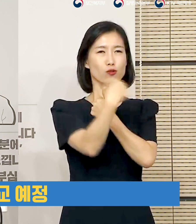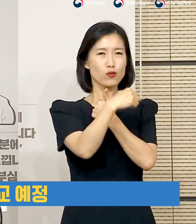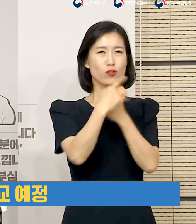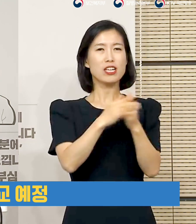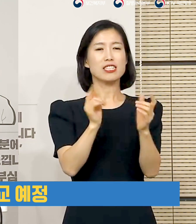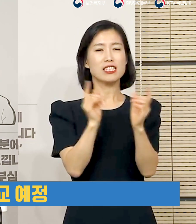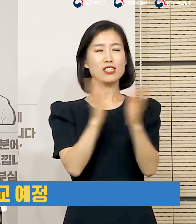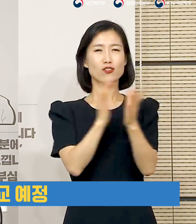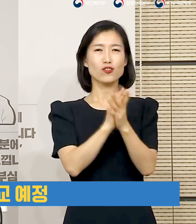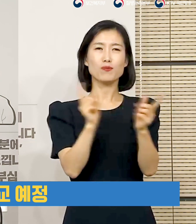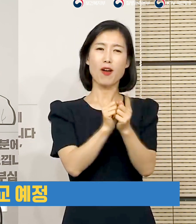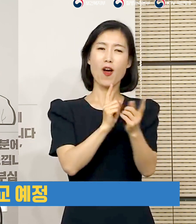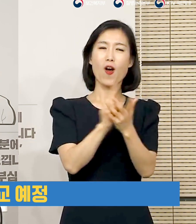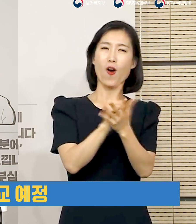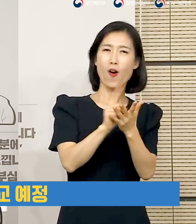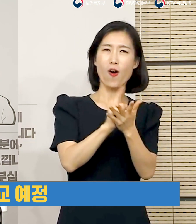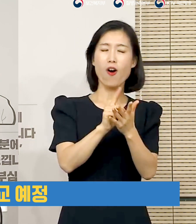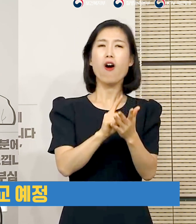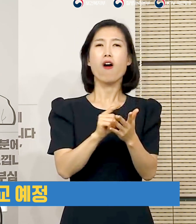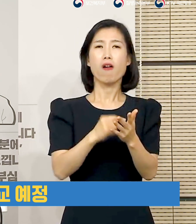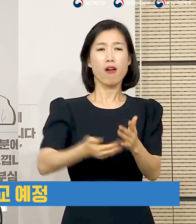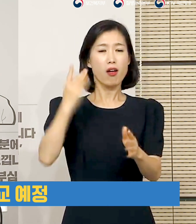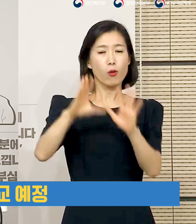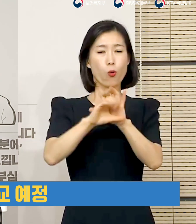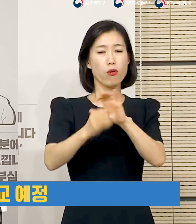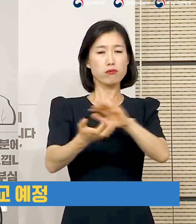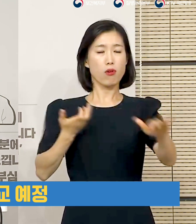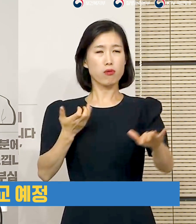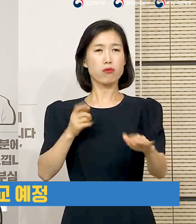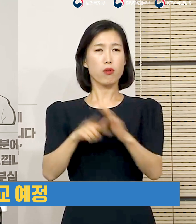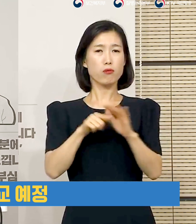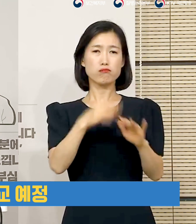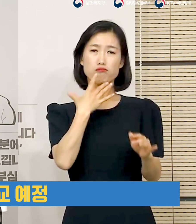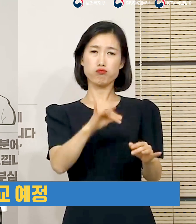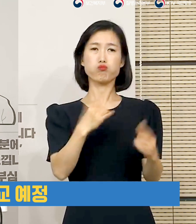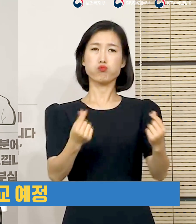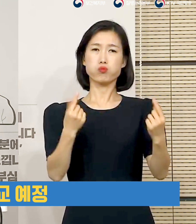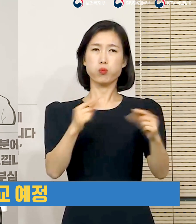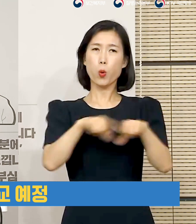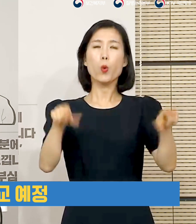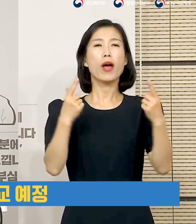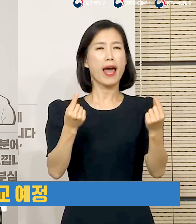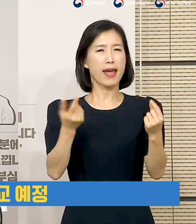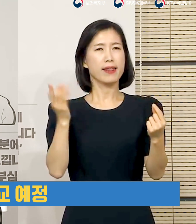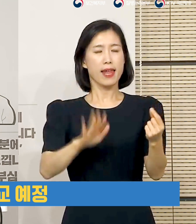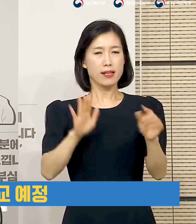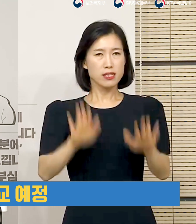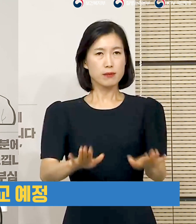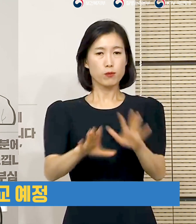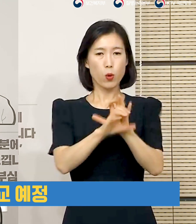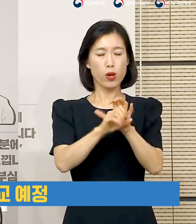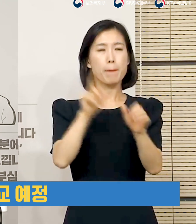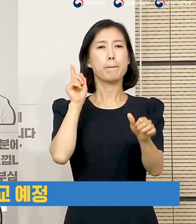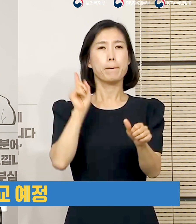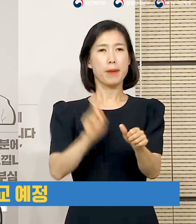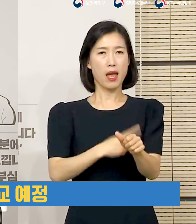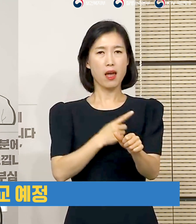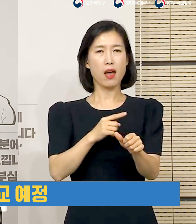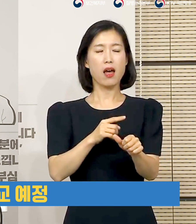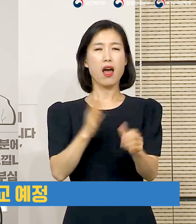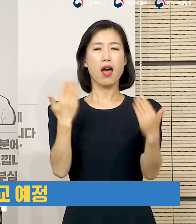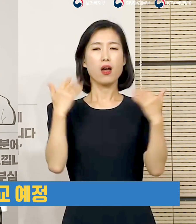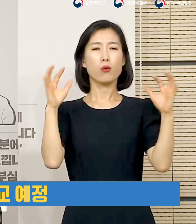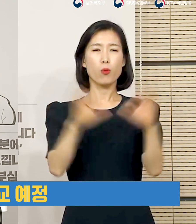추억을 만들어가는 일이 코로나 발생 이전에는 너무나 당연한 것들이었습니다. 하지만 이제 우리는 이것이